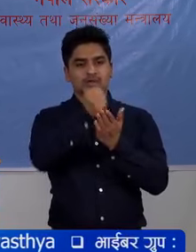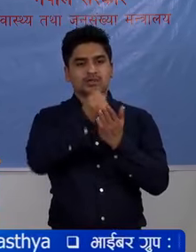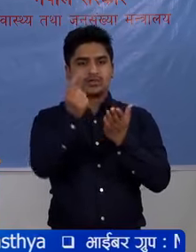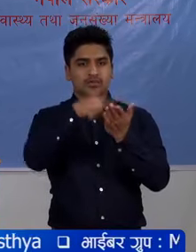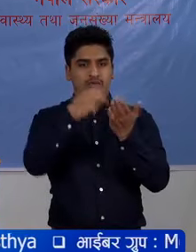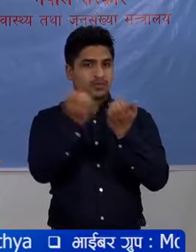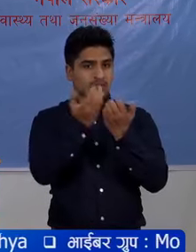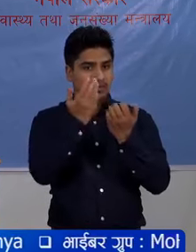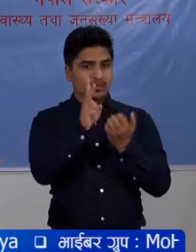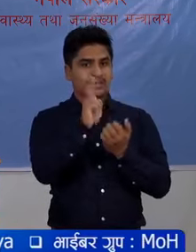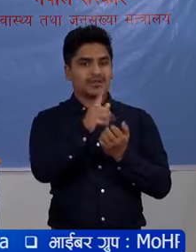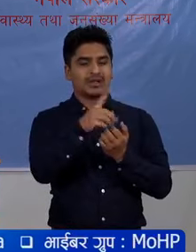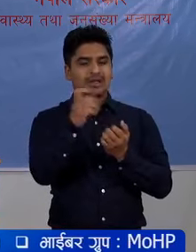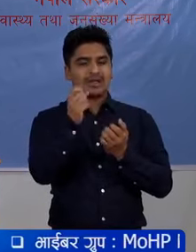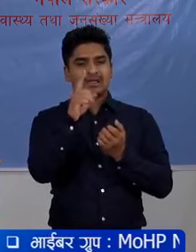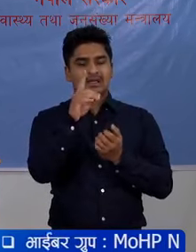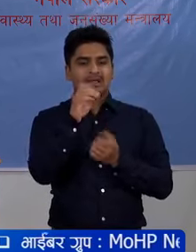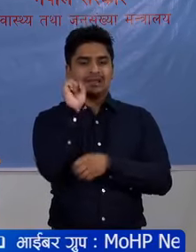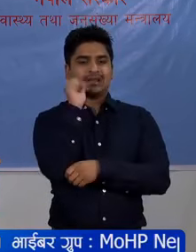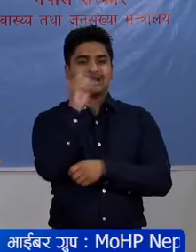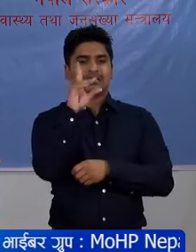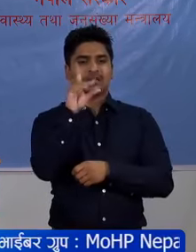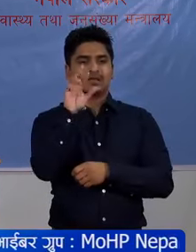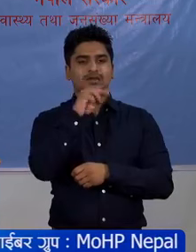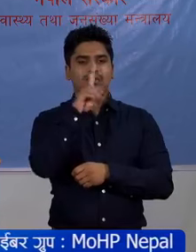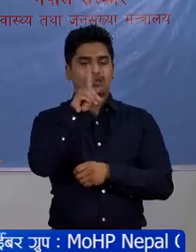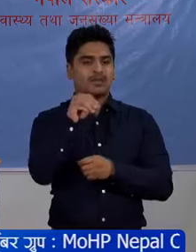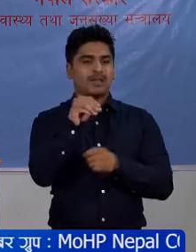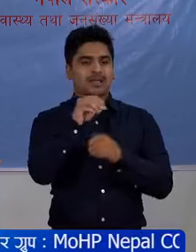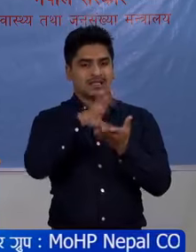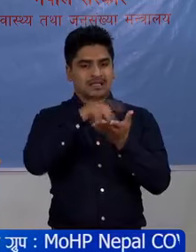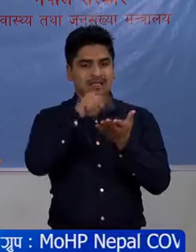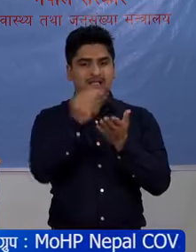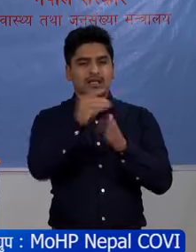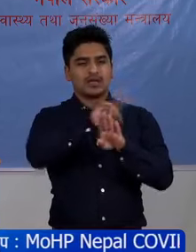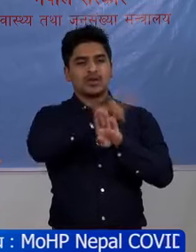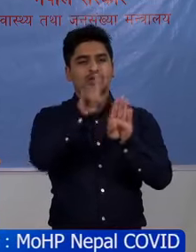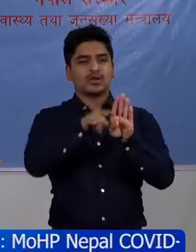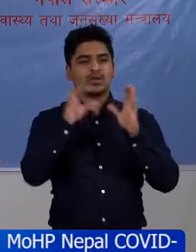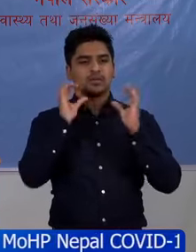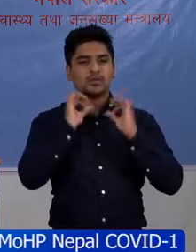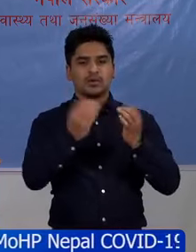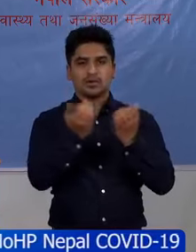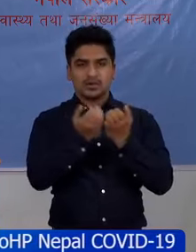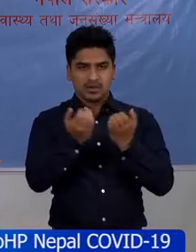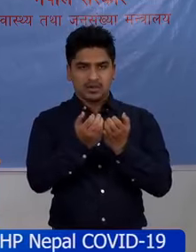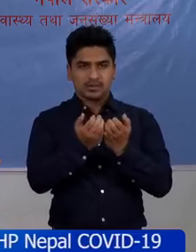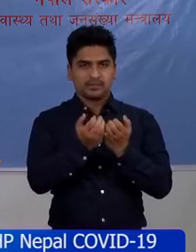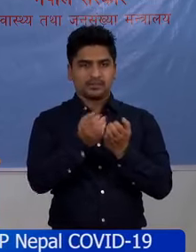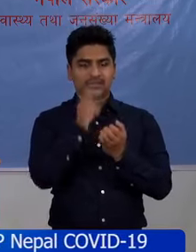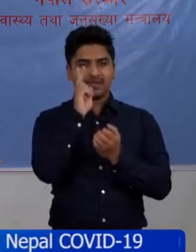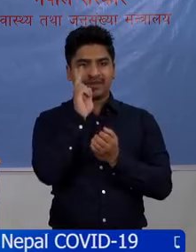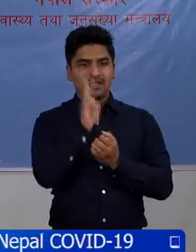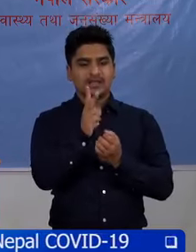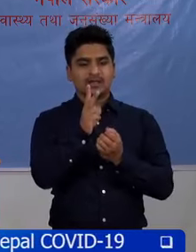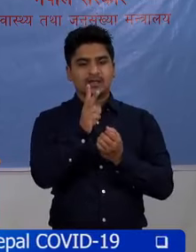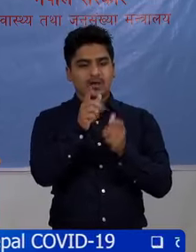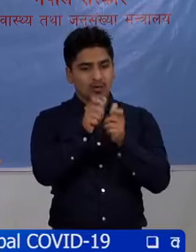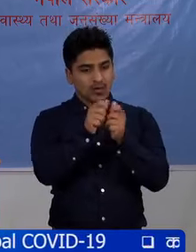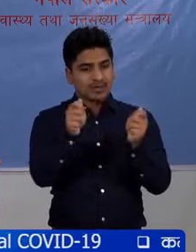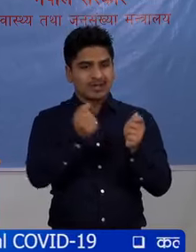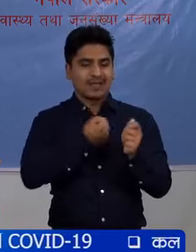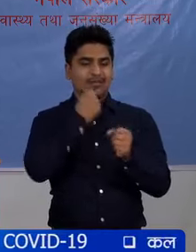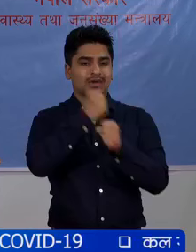गर्यू गर्यू रा एसको लागी राष्टे ट्रमा सेंट्रनले केही रण्नेती अरू अबलम्मन गरे रा तेसे अनुरूप